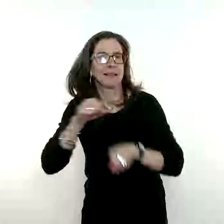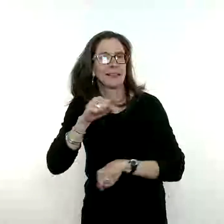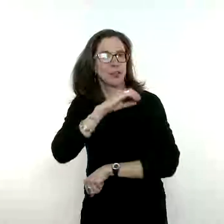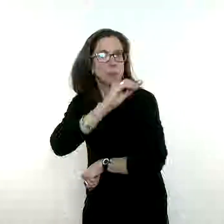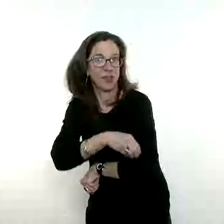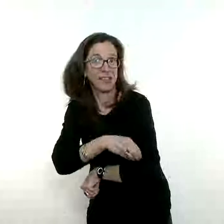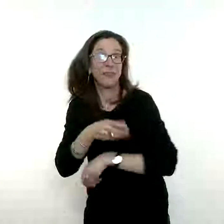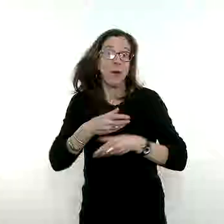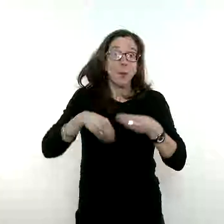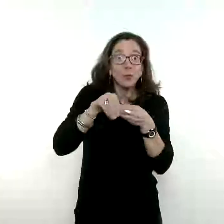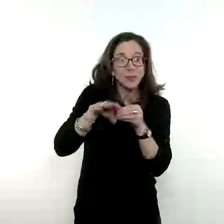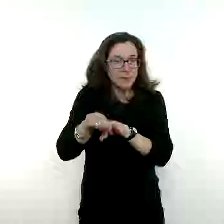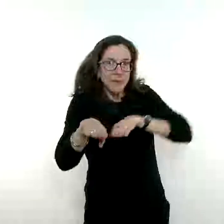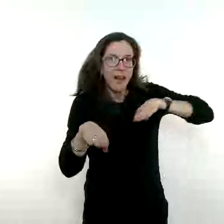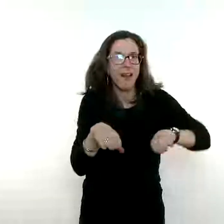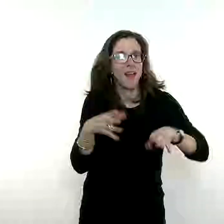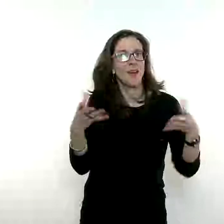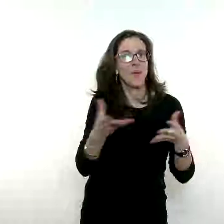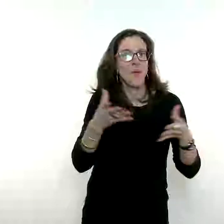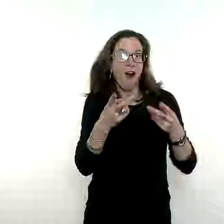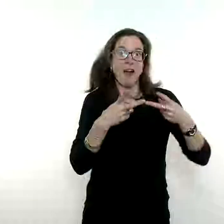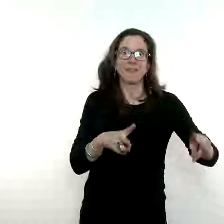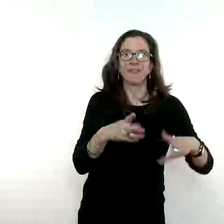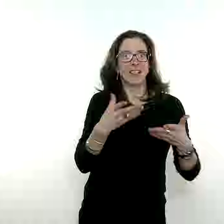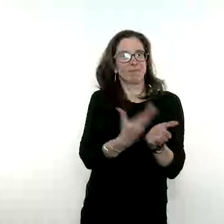petite bonne nouvelle en démarrage de ce conseil municipal.